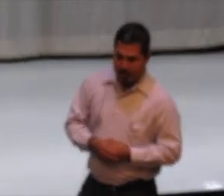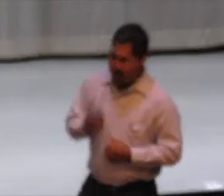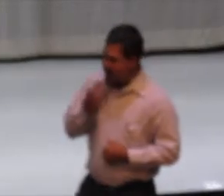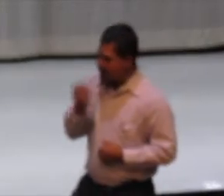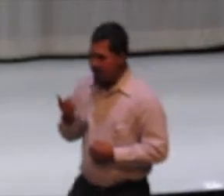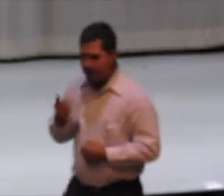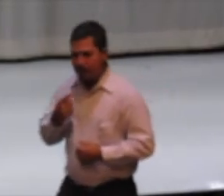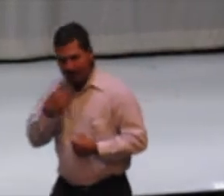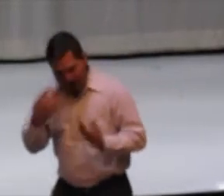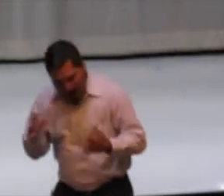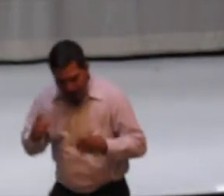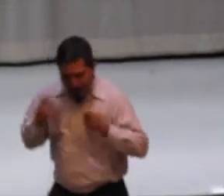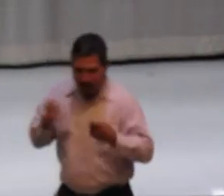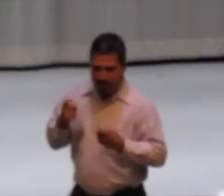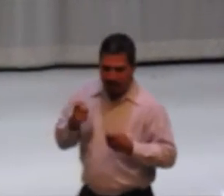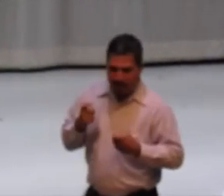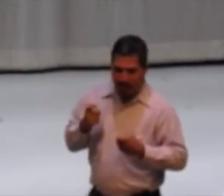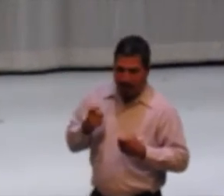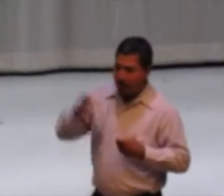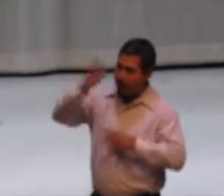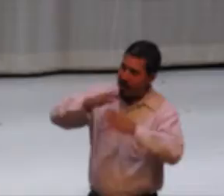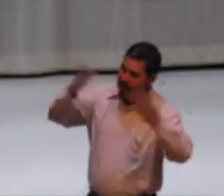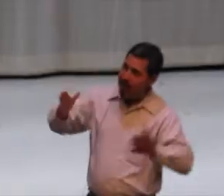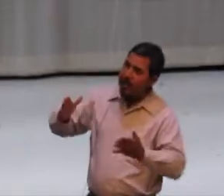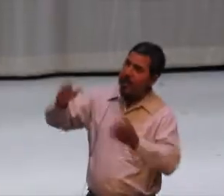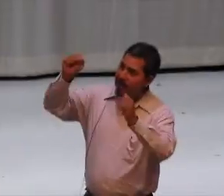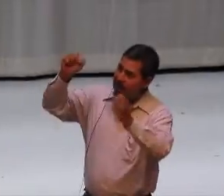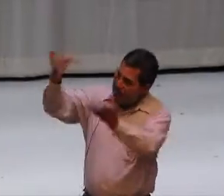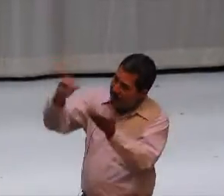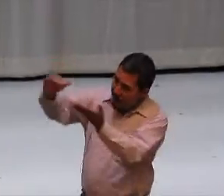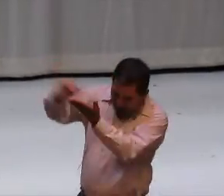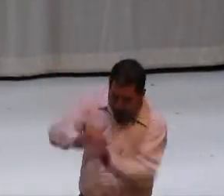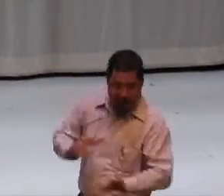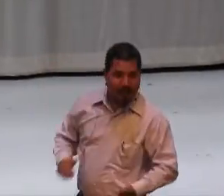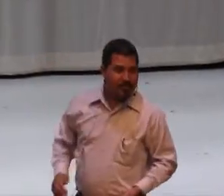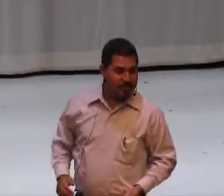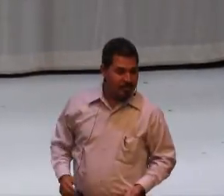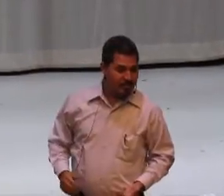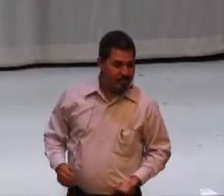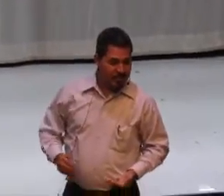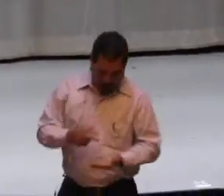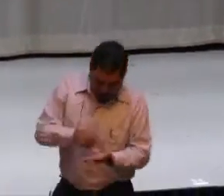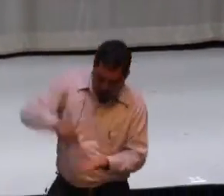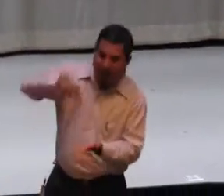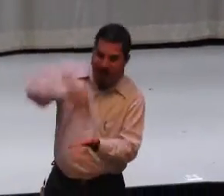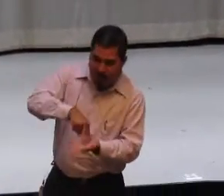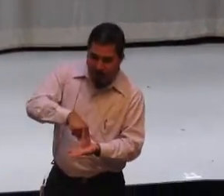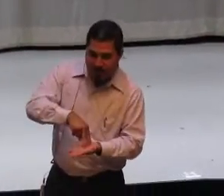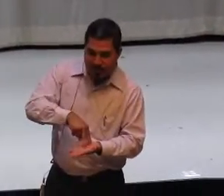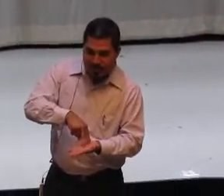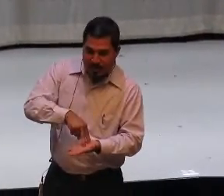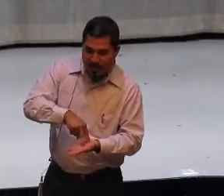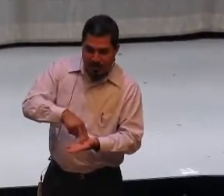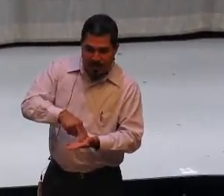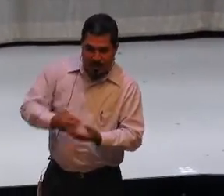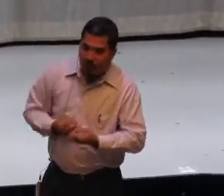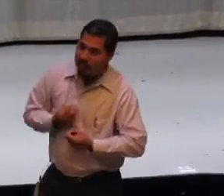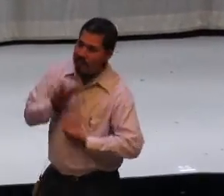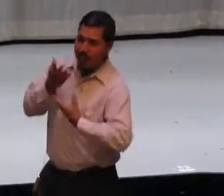Dice que si hemos pecado, Dios es grande y quiere perdonarnos. Entonces nos paramos,